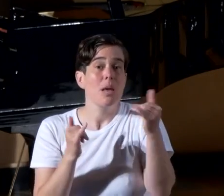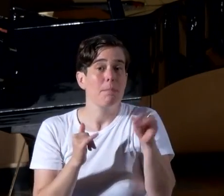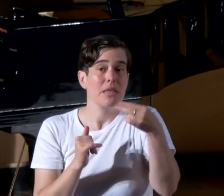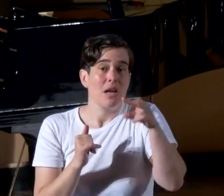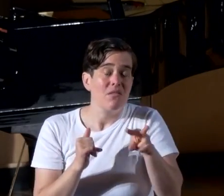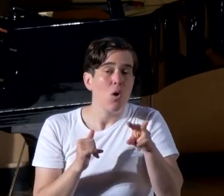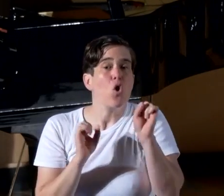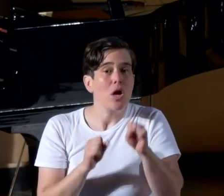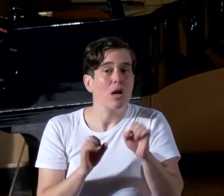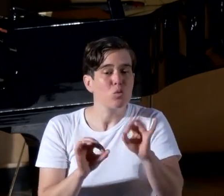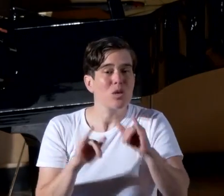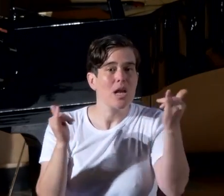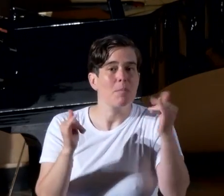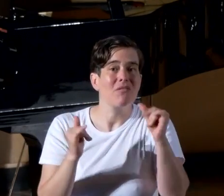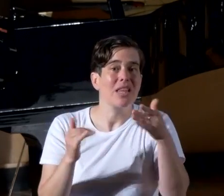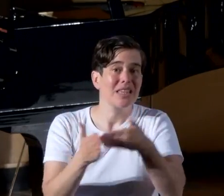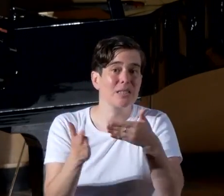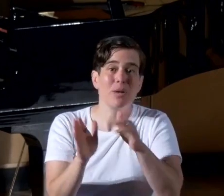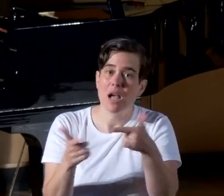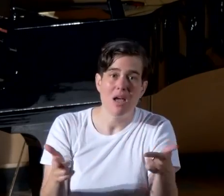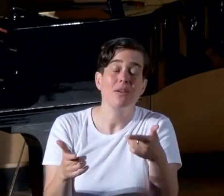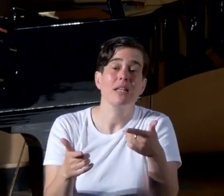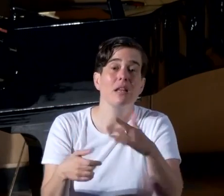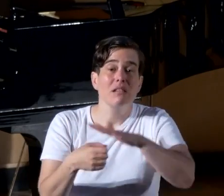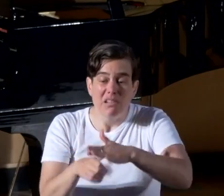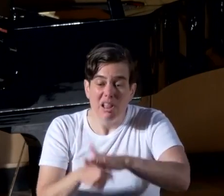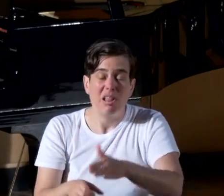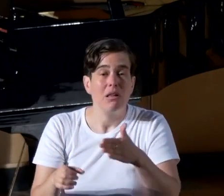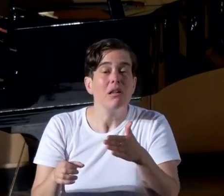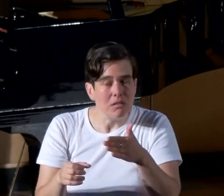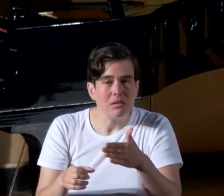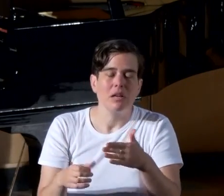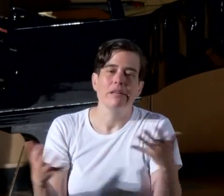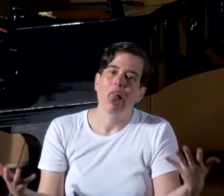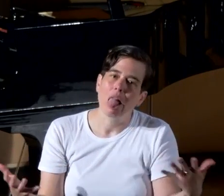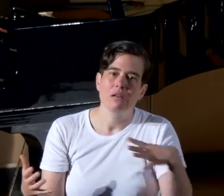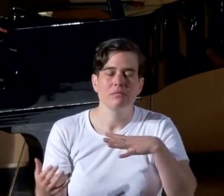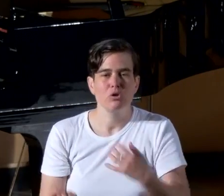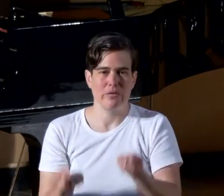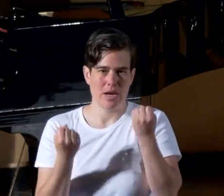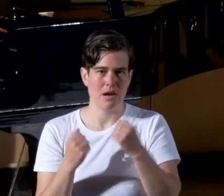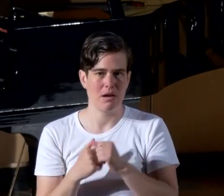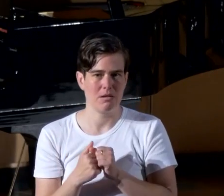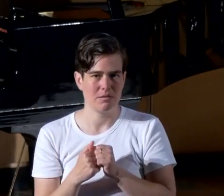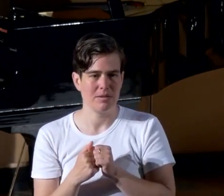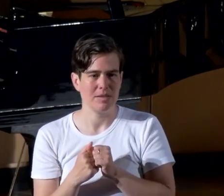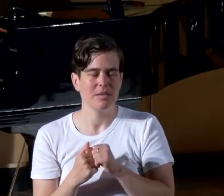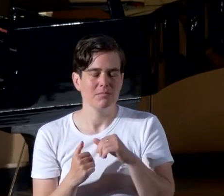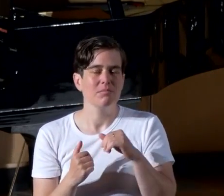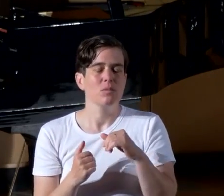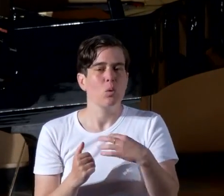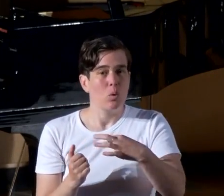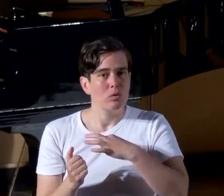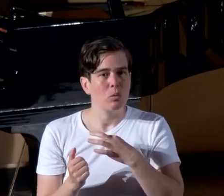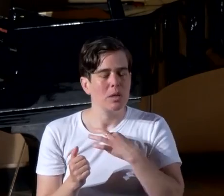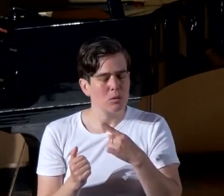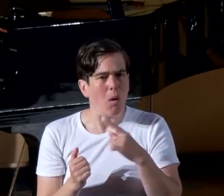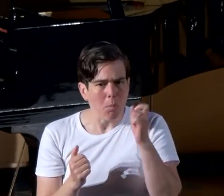nicht Diskriminierung das Leben schwer macht. Das muss noch bekannter werden. Mir war es in seiner ganzen